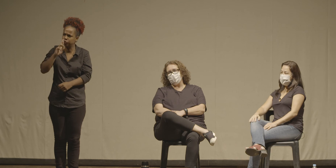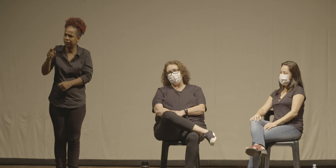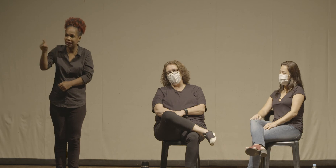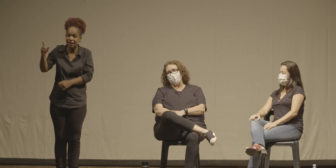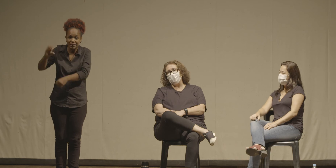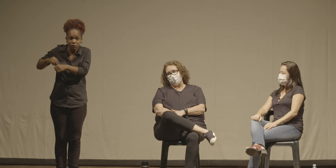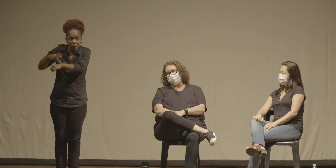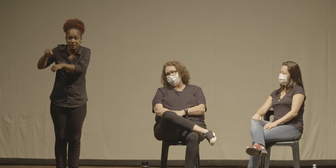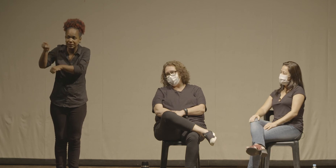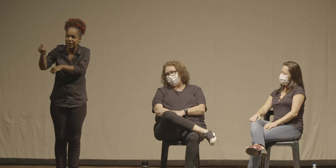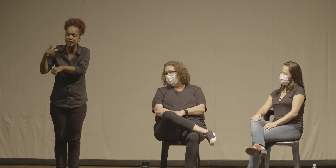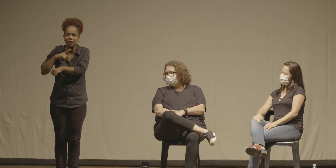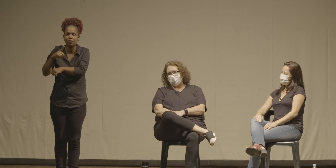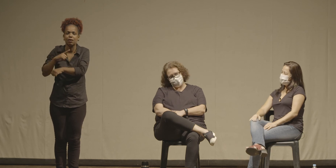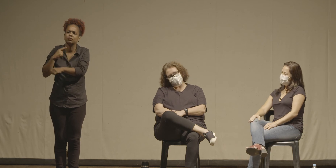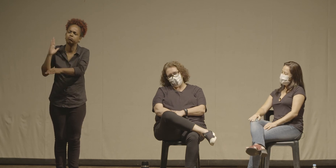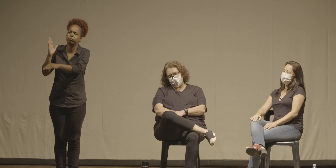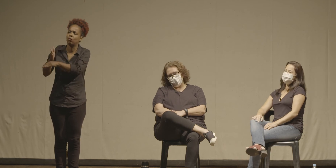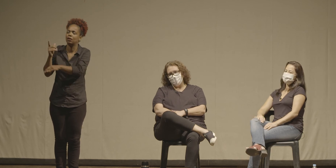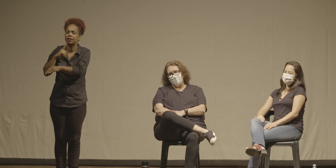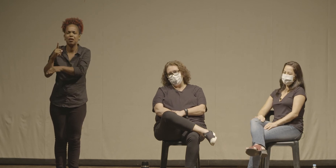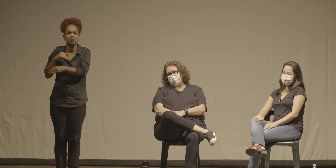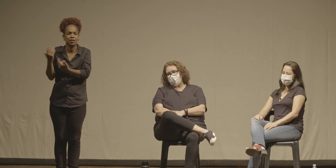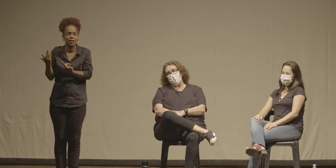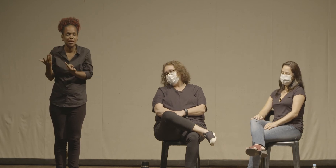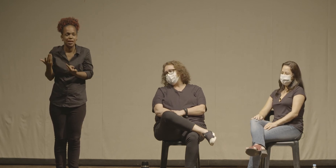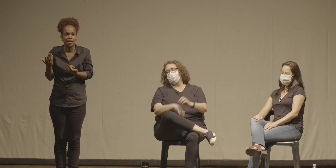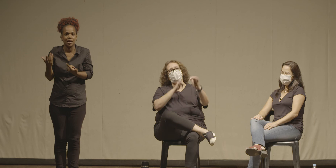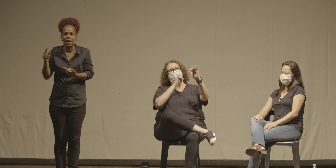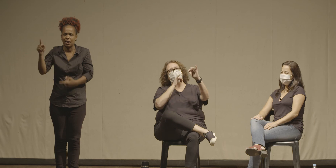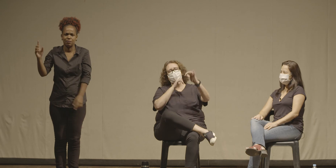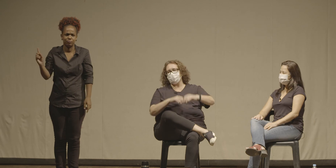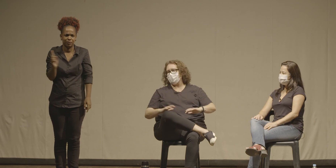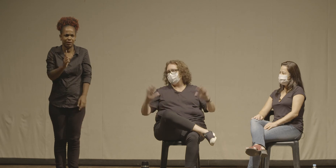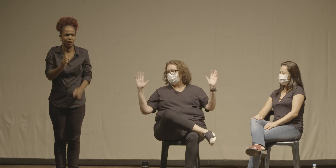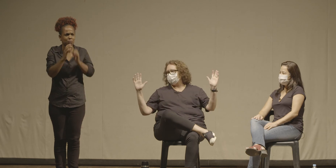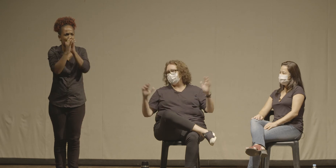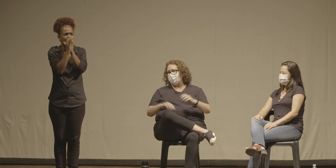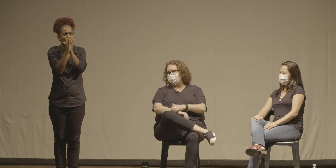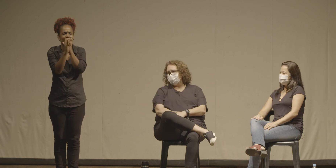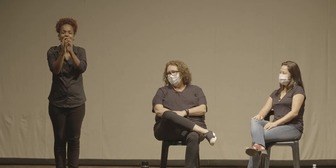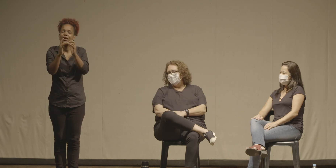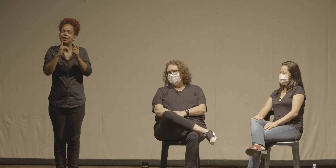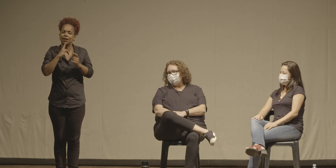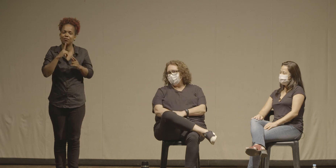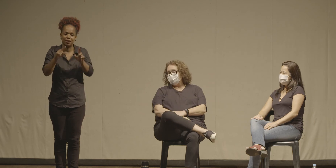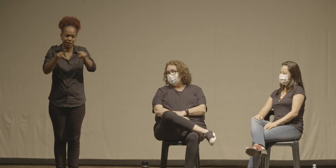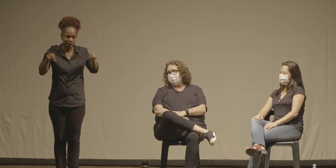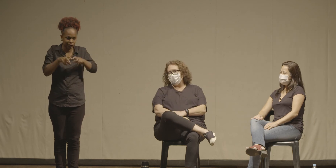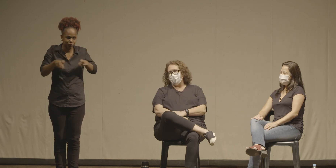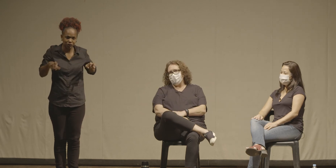país dele. E você ainda ganhar do time dele, no país dele, entendeu? E ele entrando com corneta tocando no ginásio.